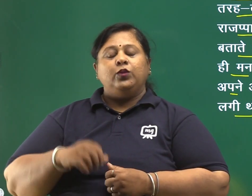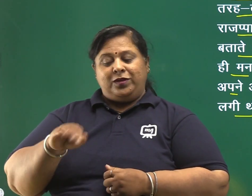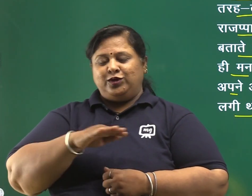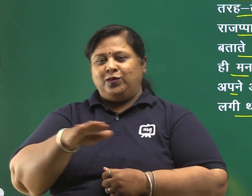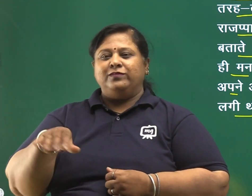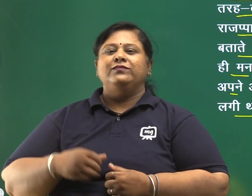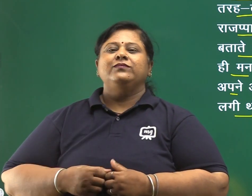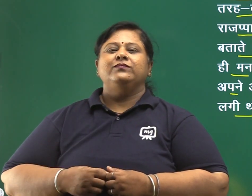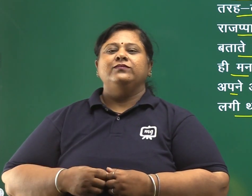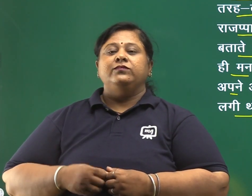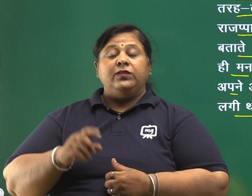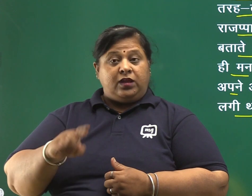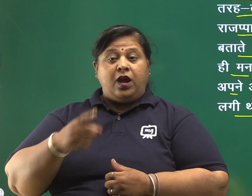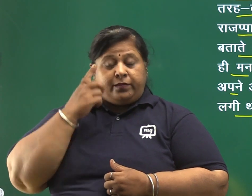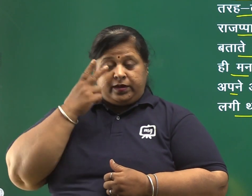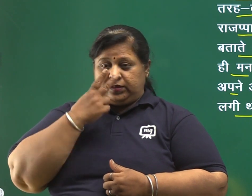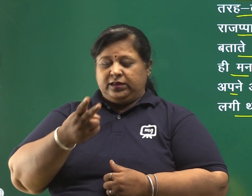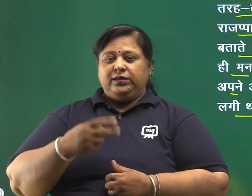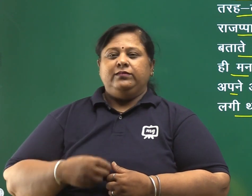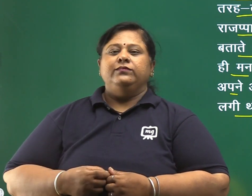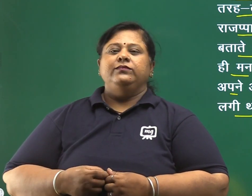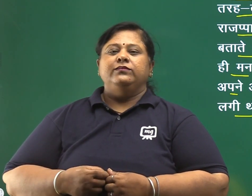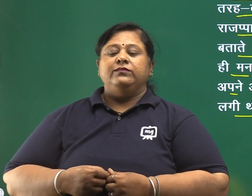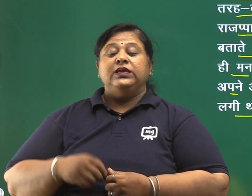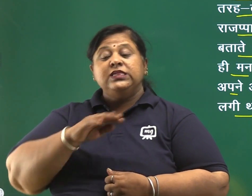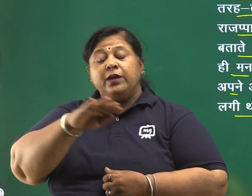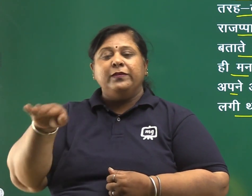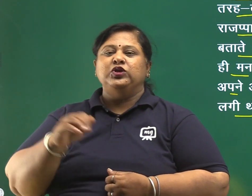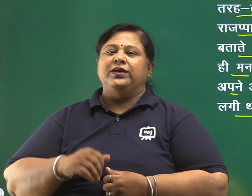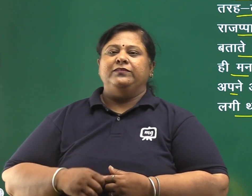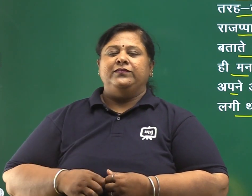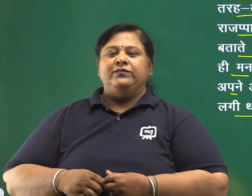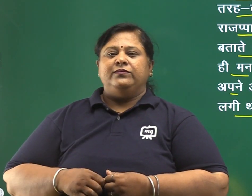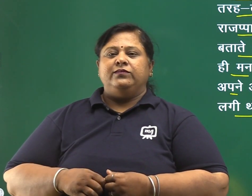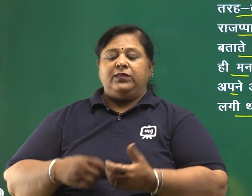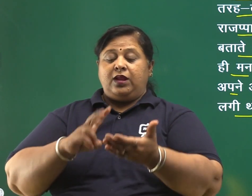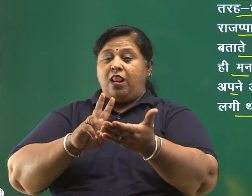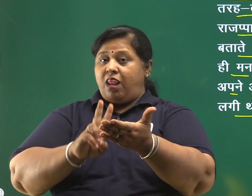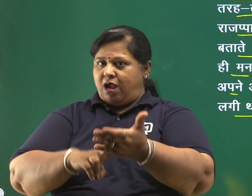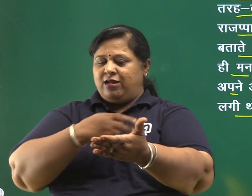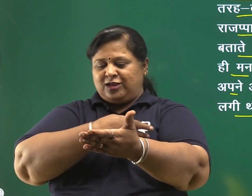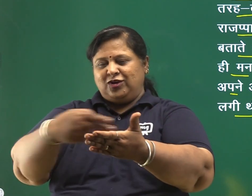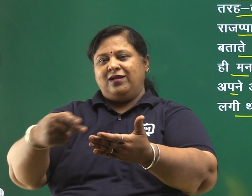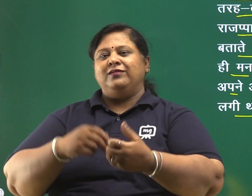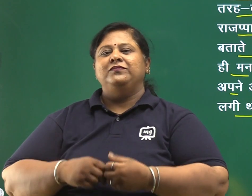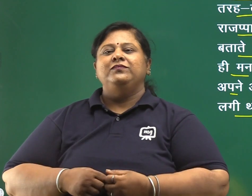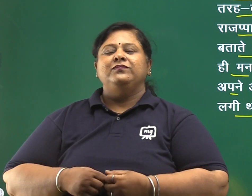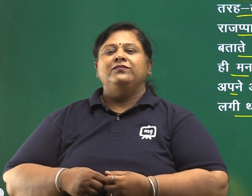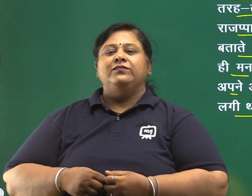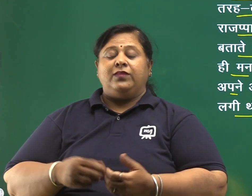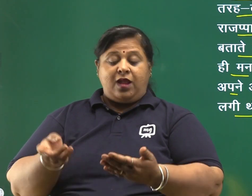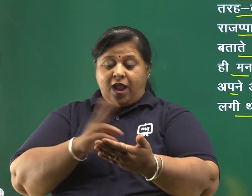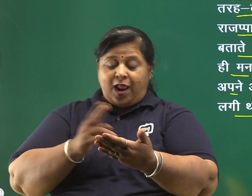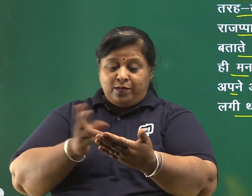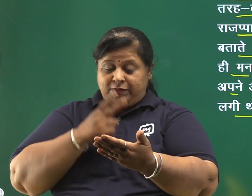बच्चों, यहाँ हमने देखा कि सभी बच्चे नागराजन का